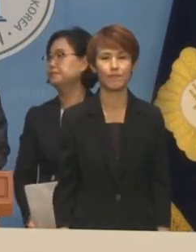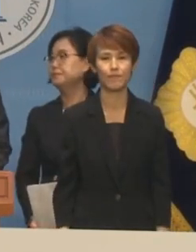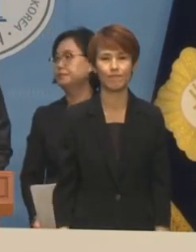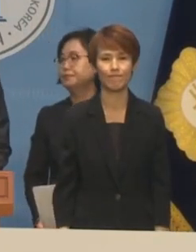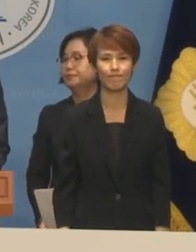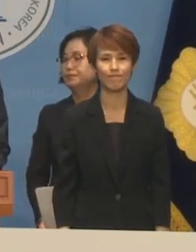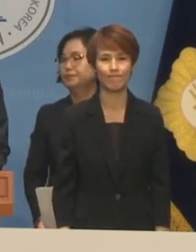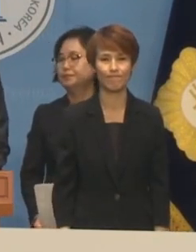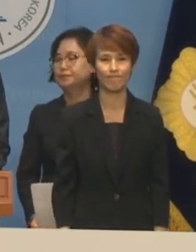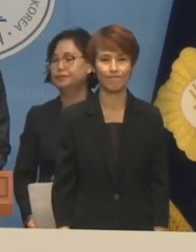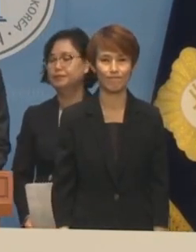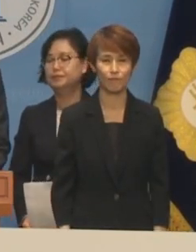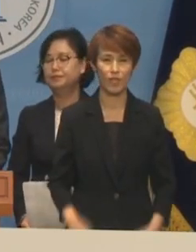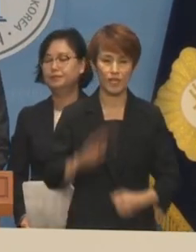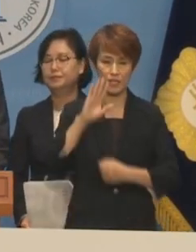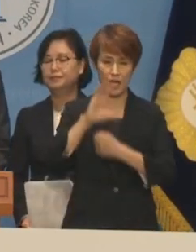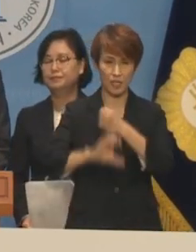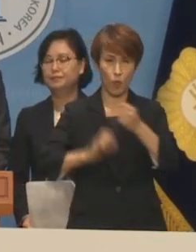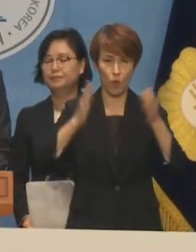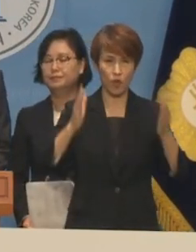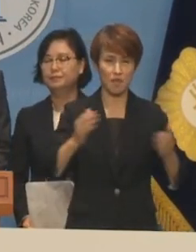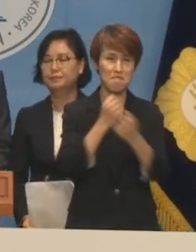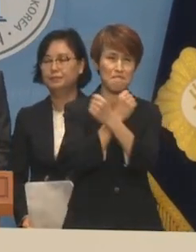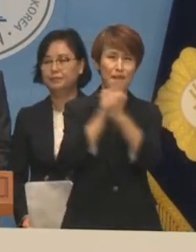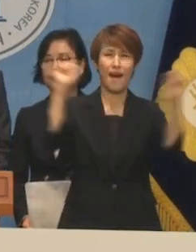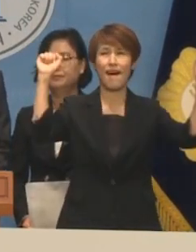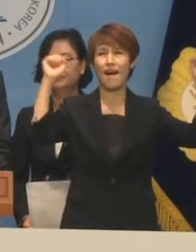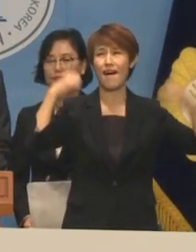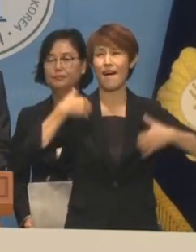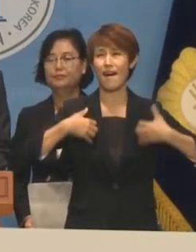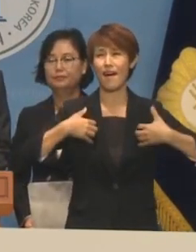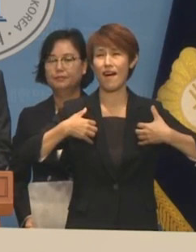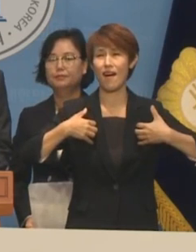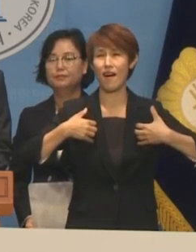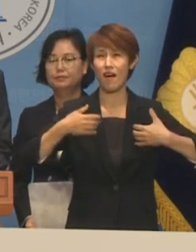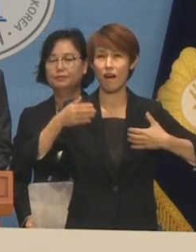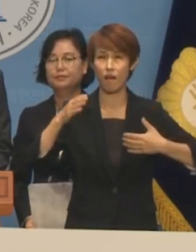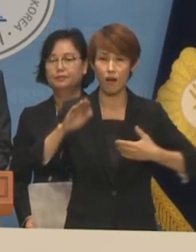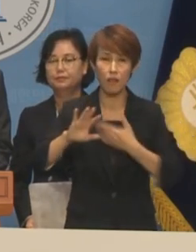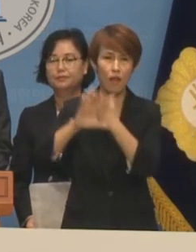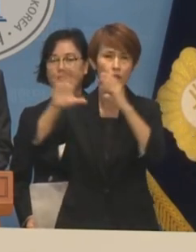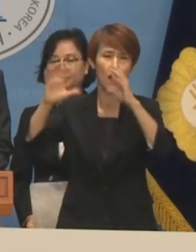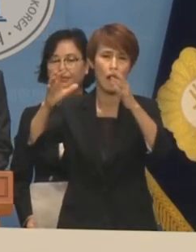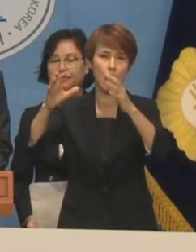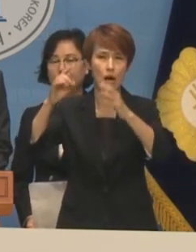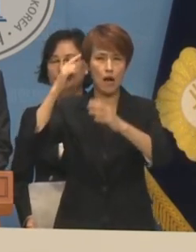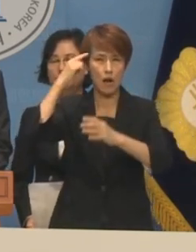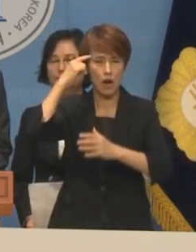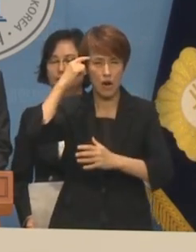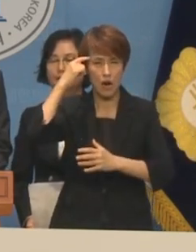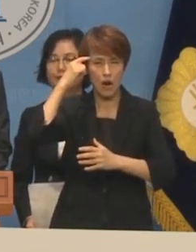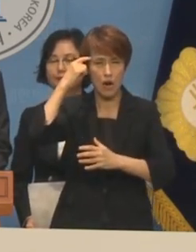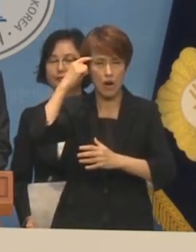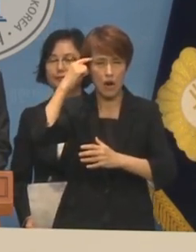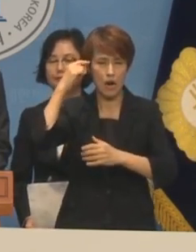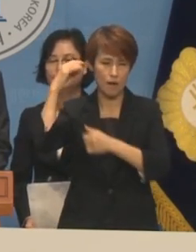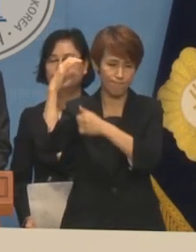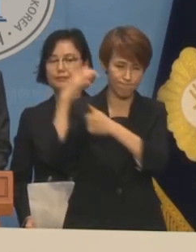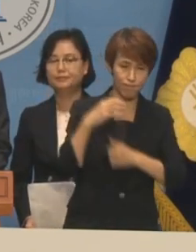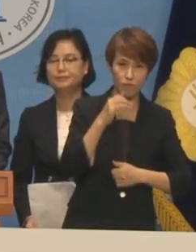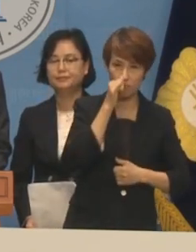예, 45년 해방의 기쁨도 잠시 강대국들의 이념 전쟁에 편승한 이승만